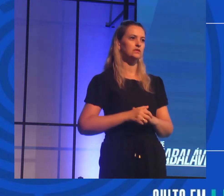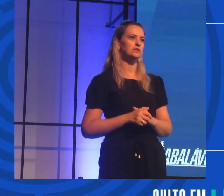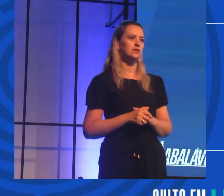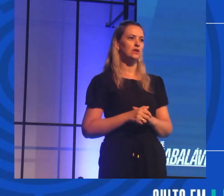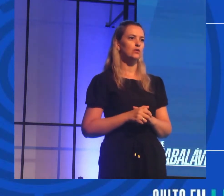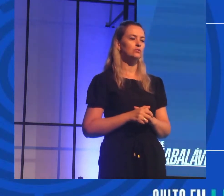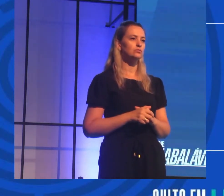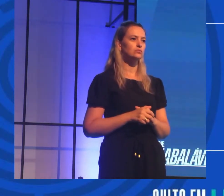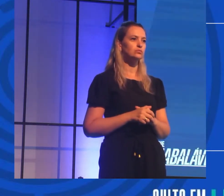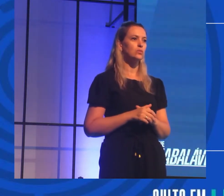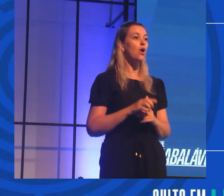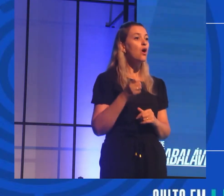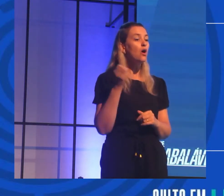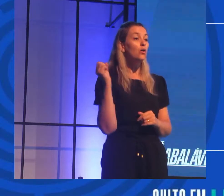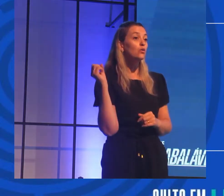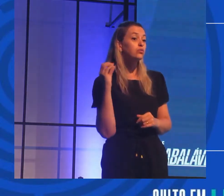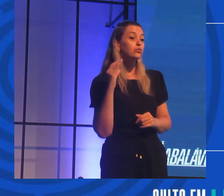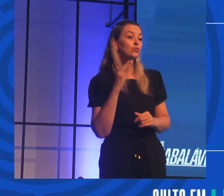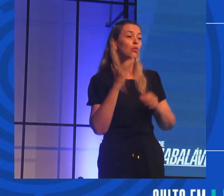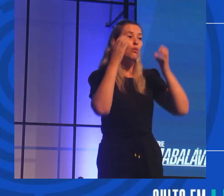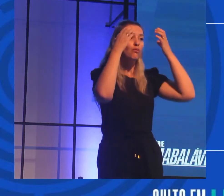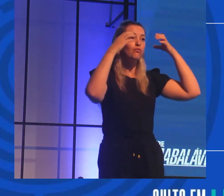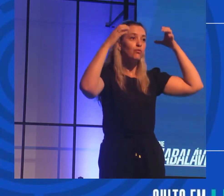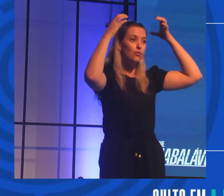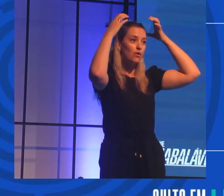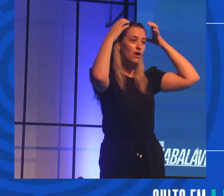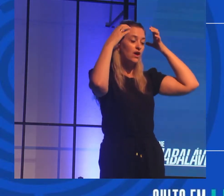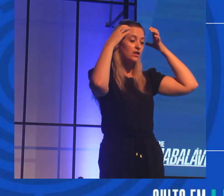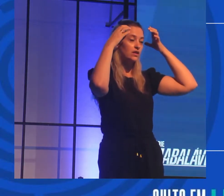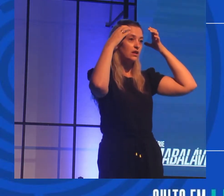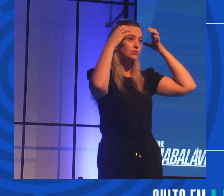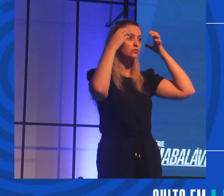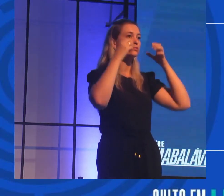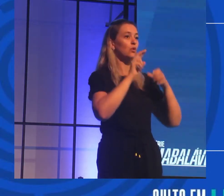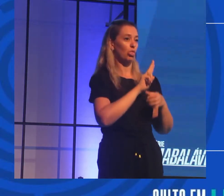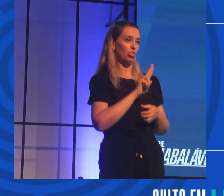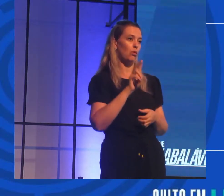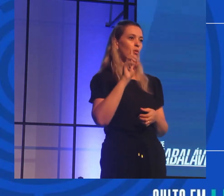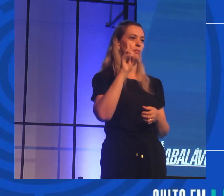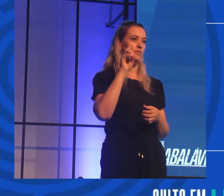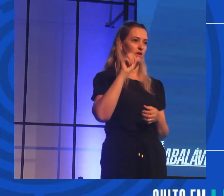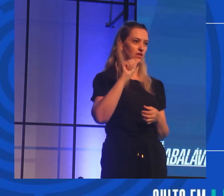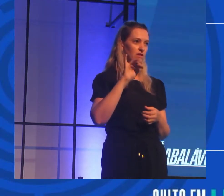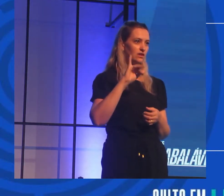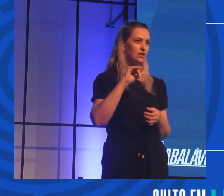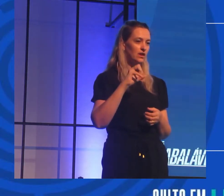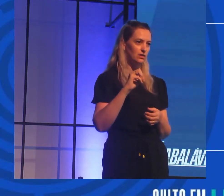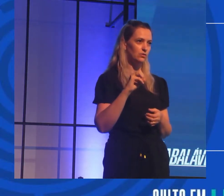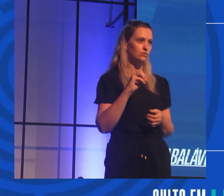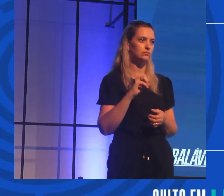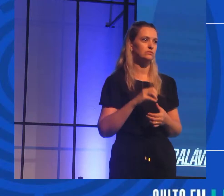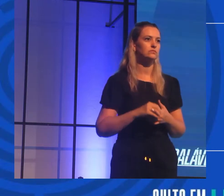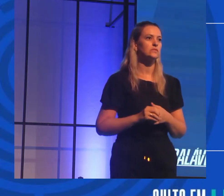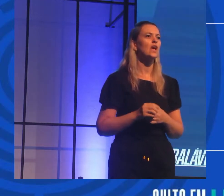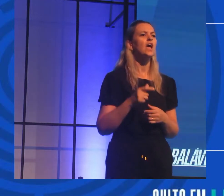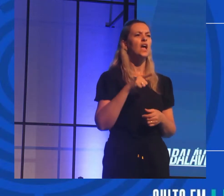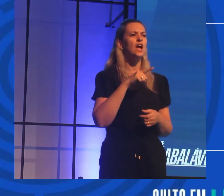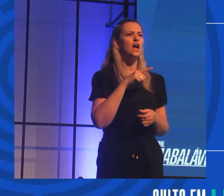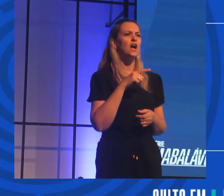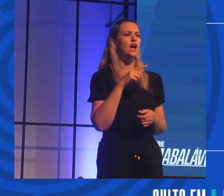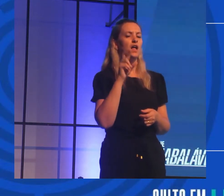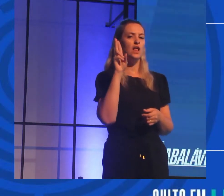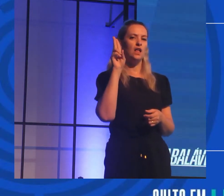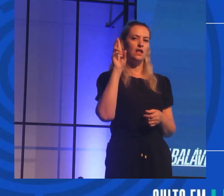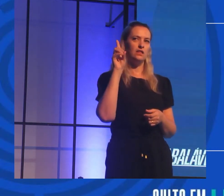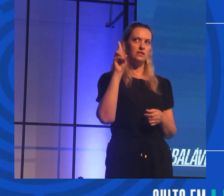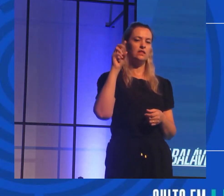império, ele se distingue, ele de fato se destaca, porque ele tinha qualidades diferentes, porque ele